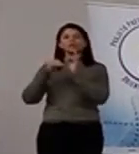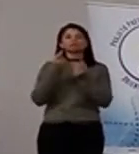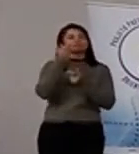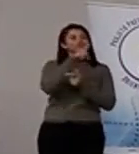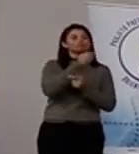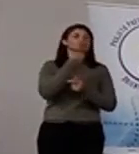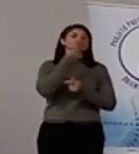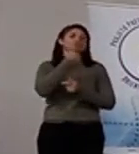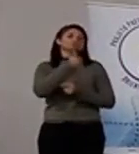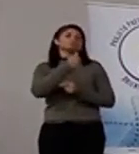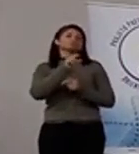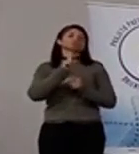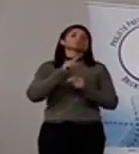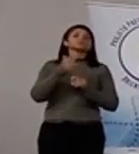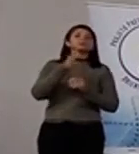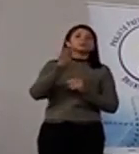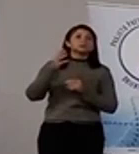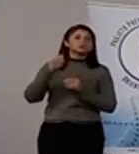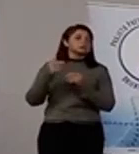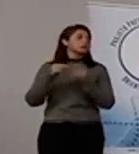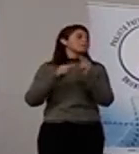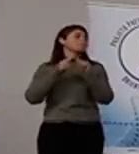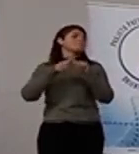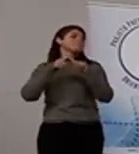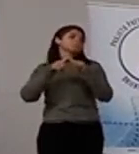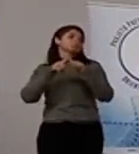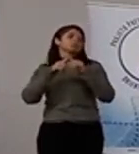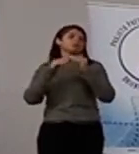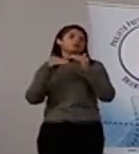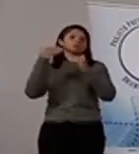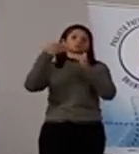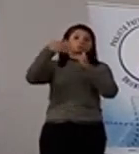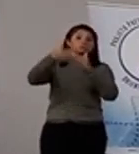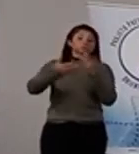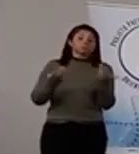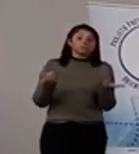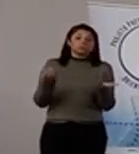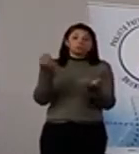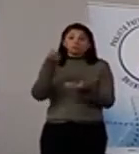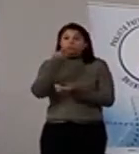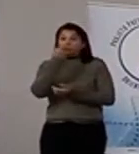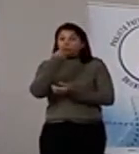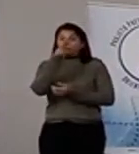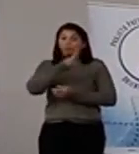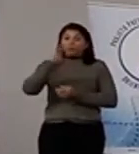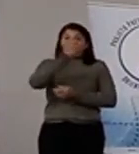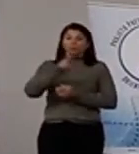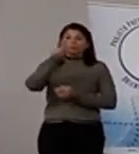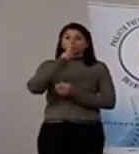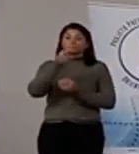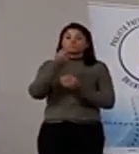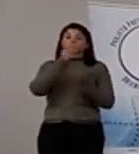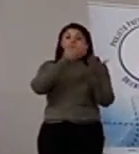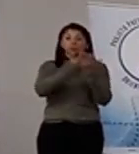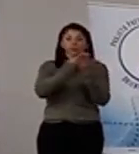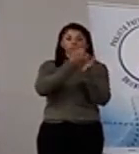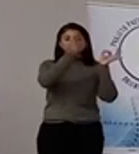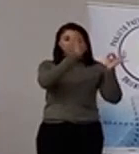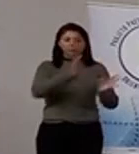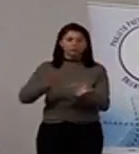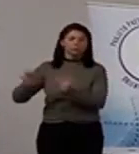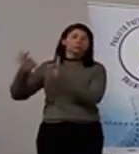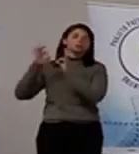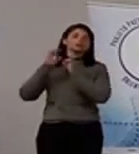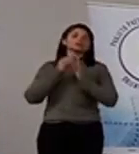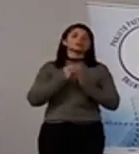assim. Talvez porque a gente tem extrapolado muito o uso e não tenha feito os estudos corretos como deveriam ter sido feitos. Agora, a grande pergunta sobre o